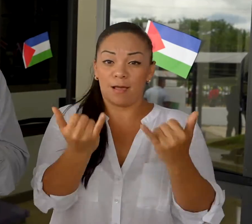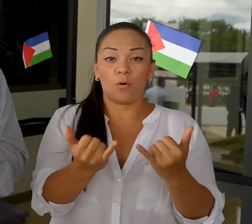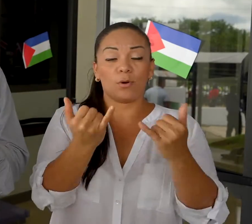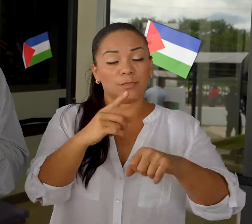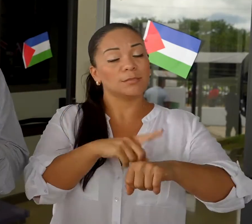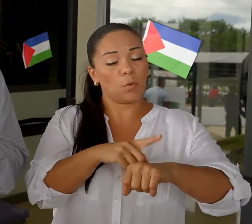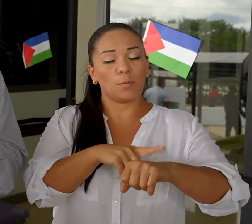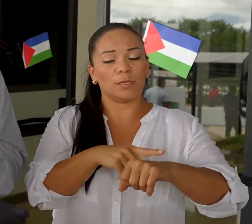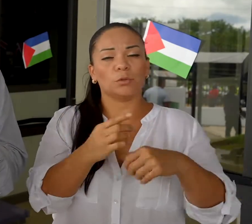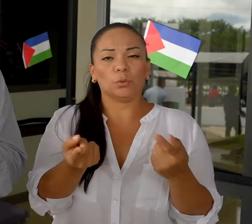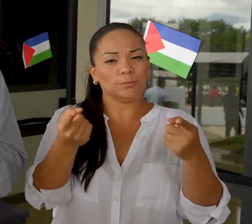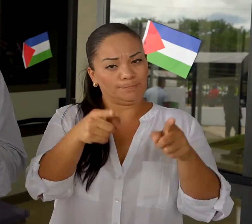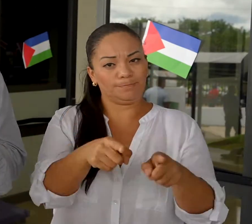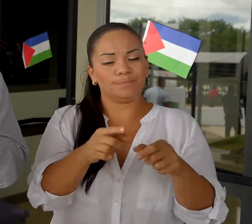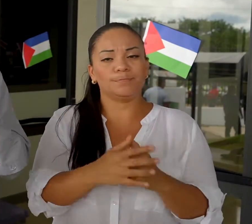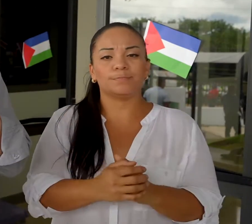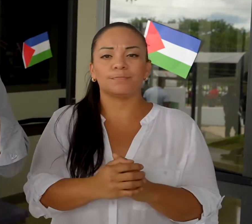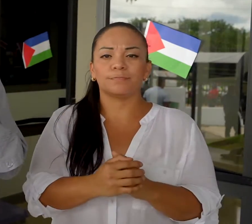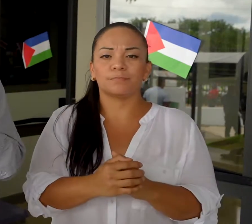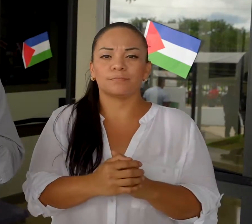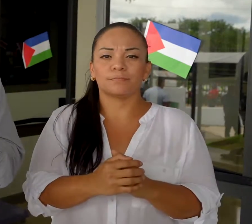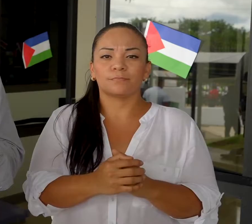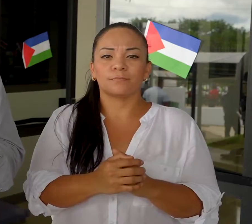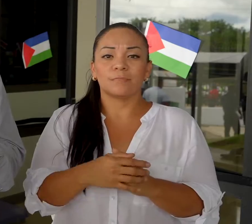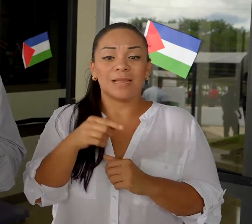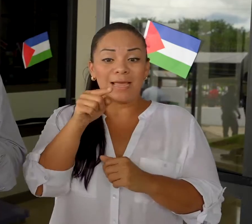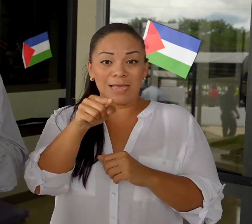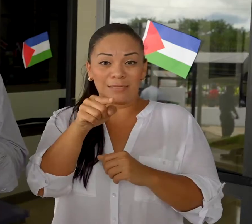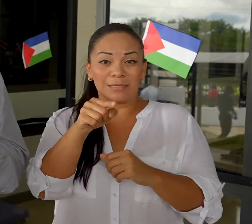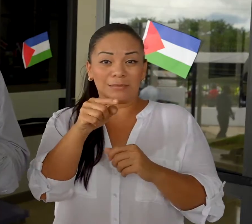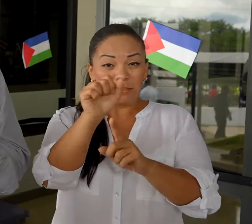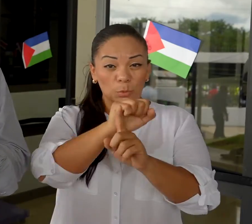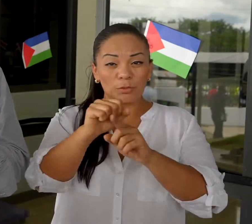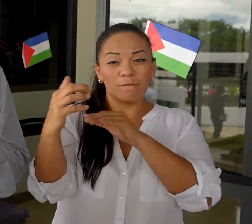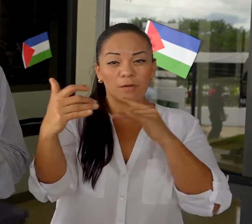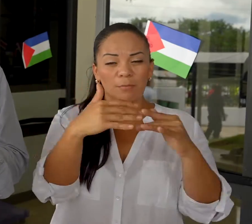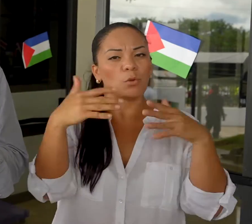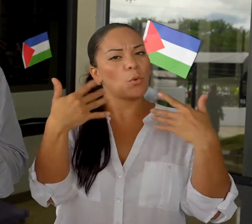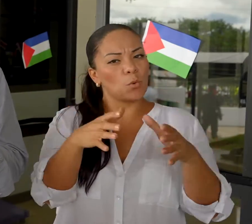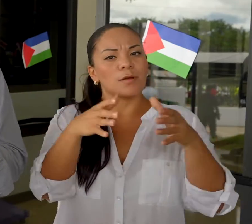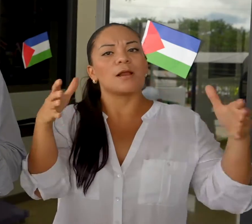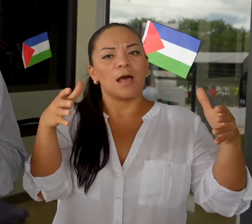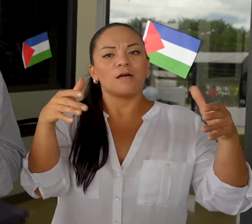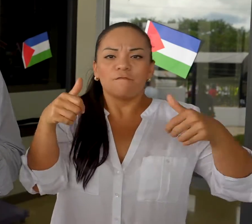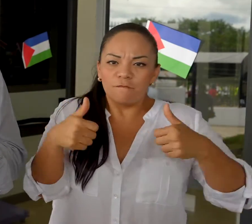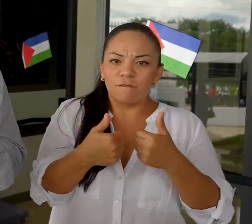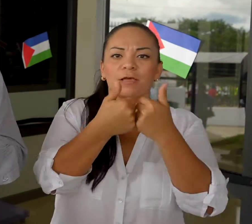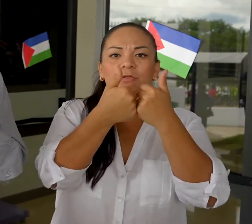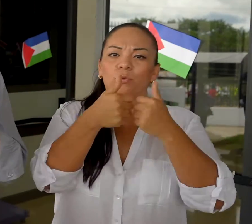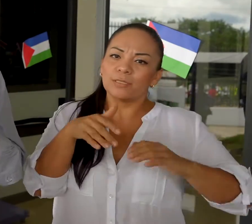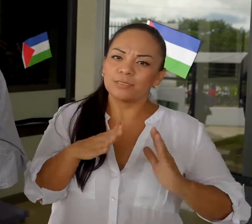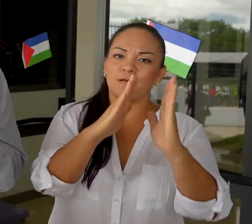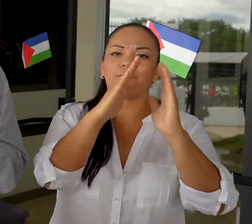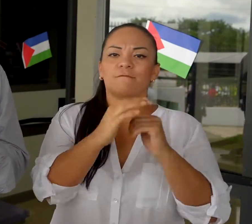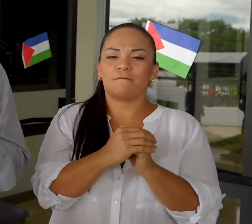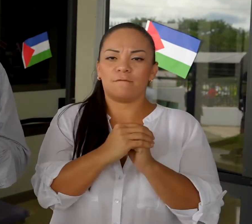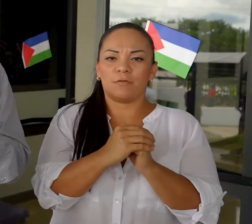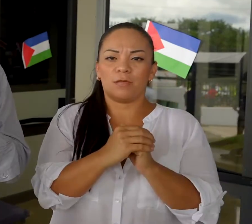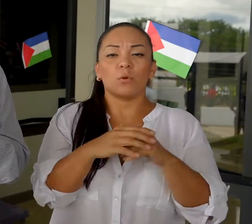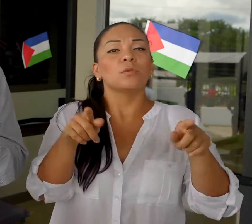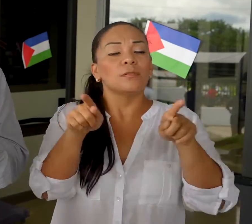sufriendo en este momento esos enfrentamientos representan un reto un desafío pero a la vez